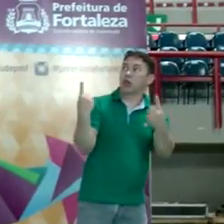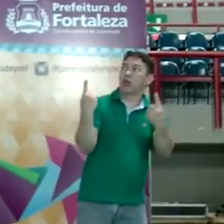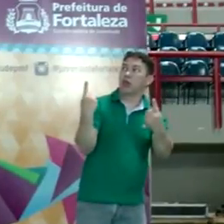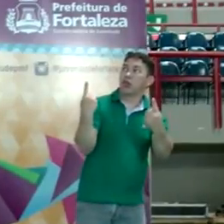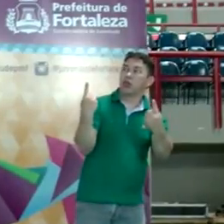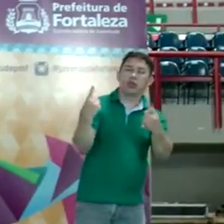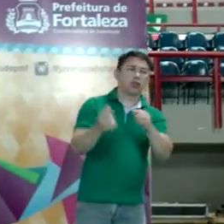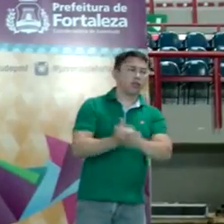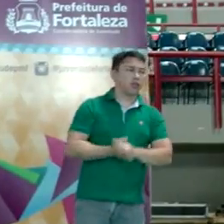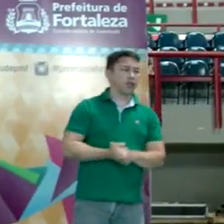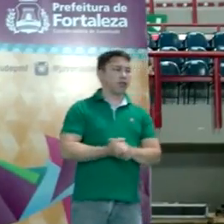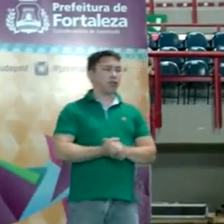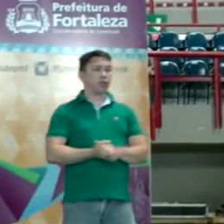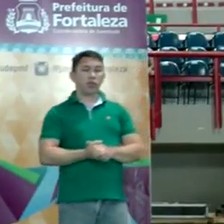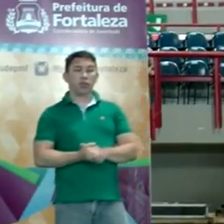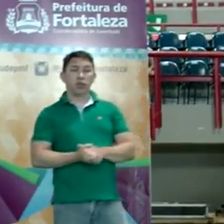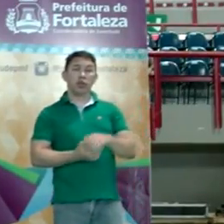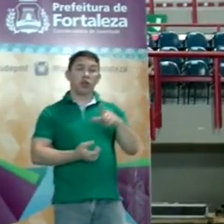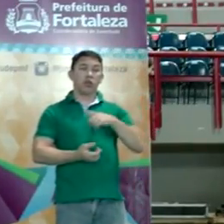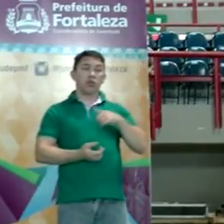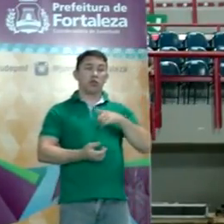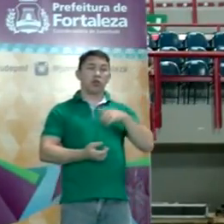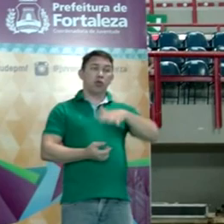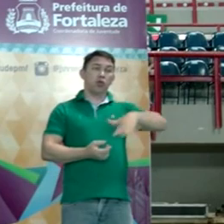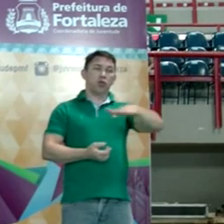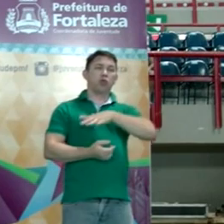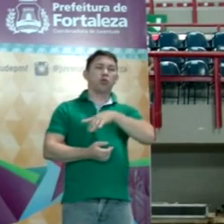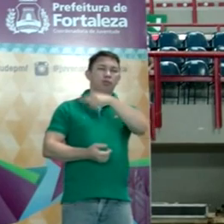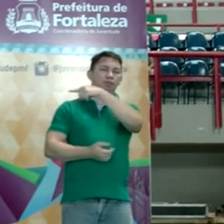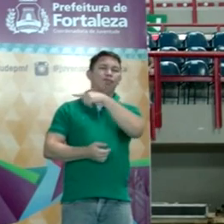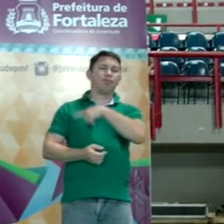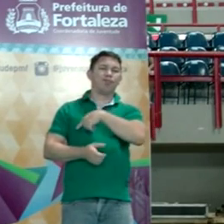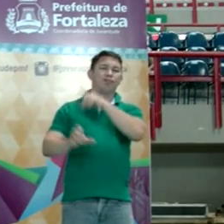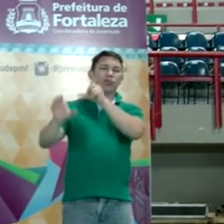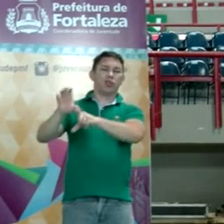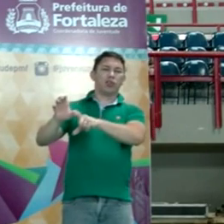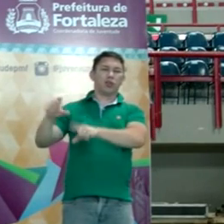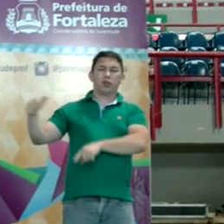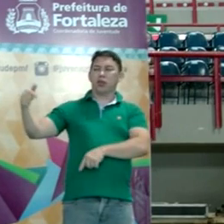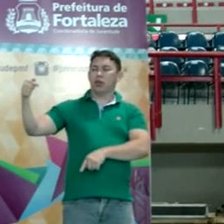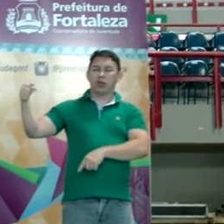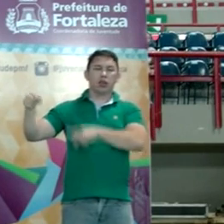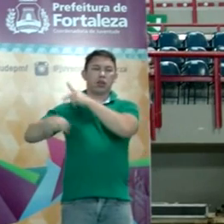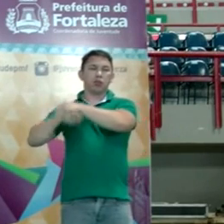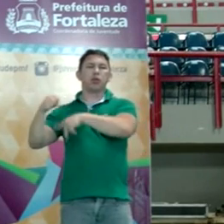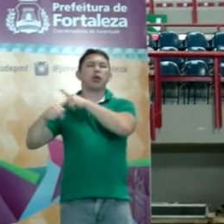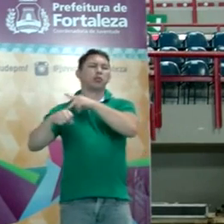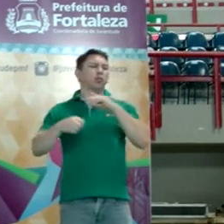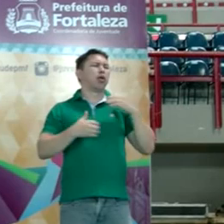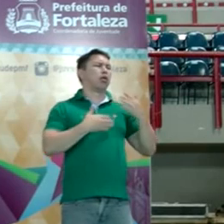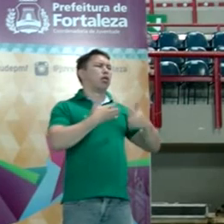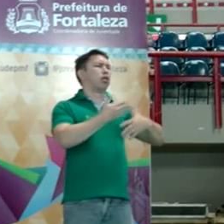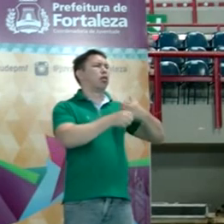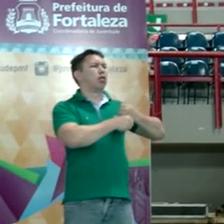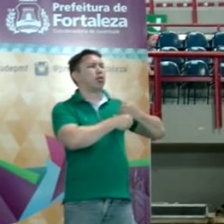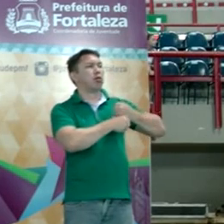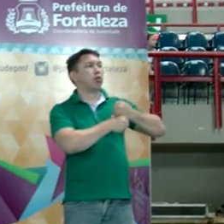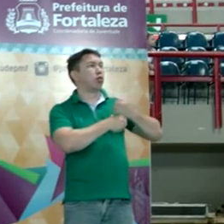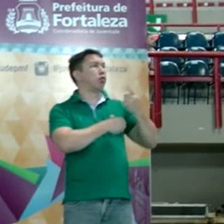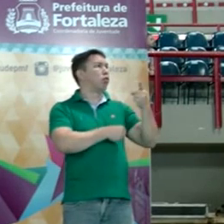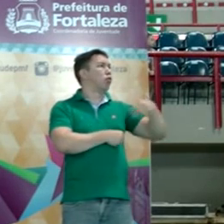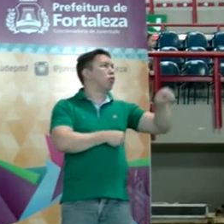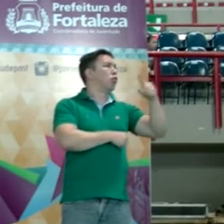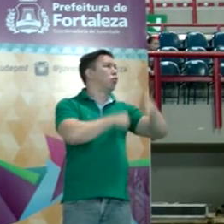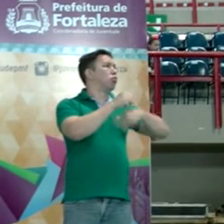A ideia é que nós estamos hoje dependentes dessas 7 nações. Mas com o passar do tempo, outras